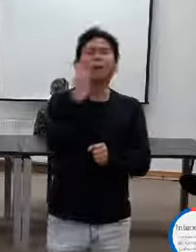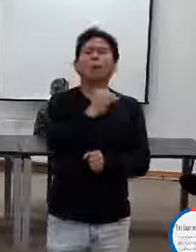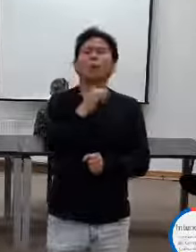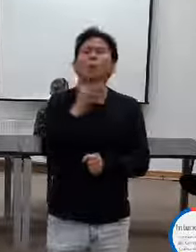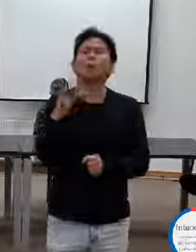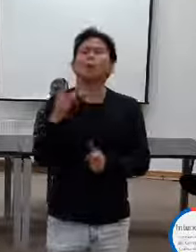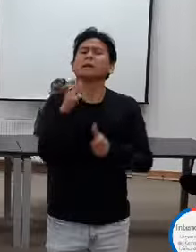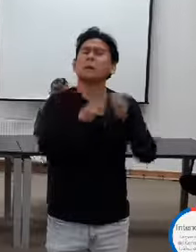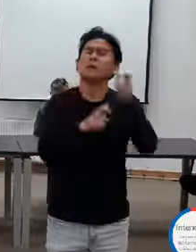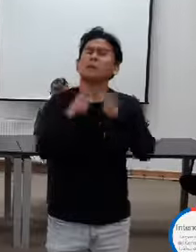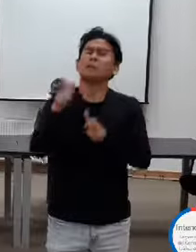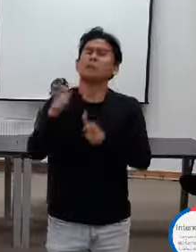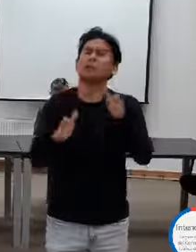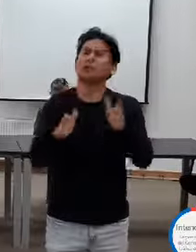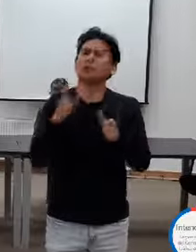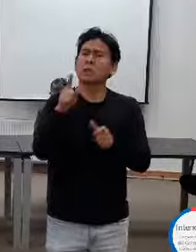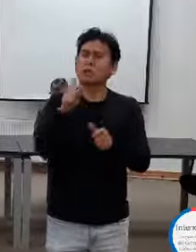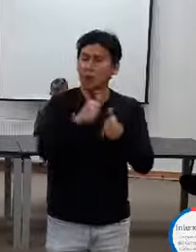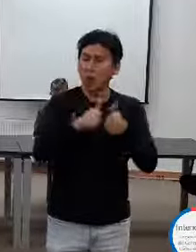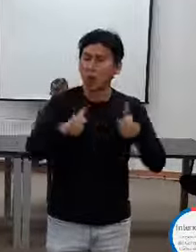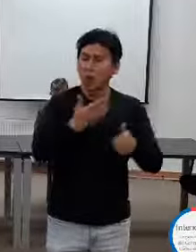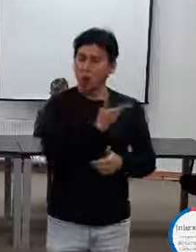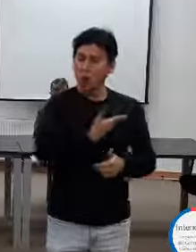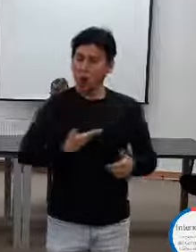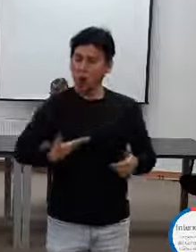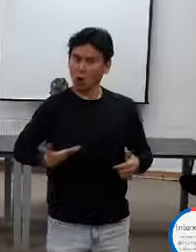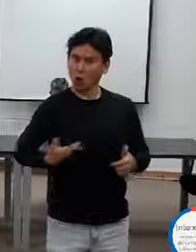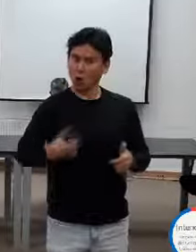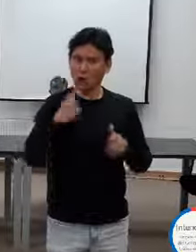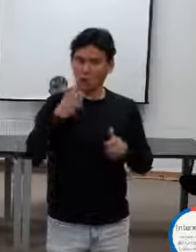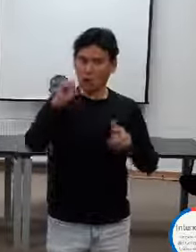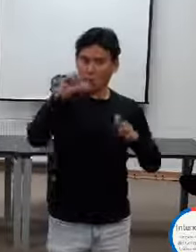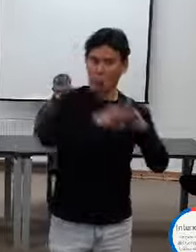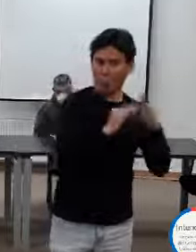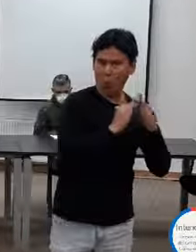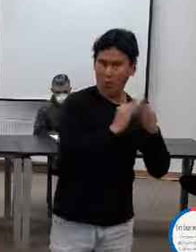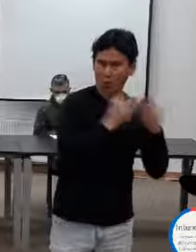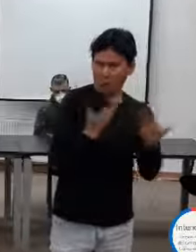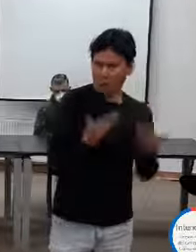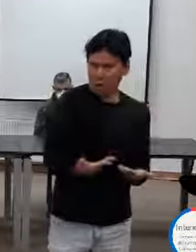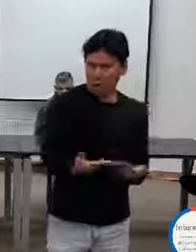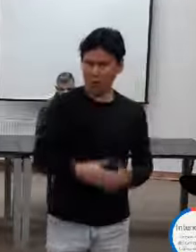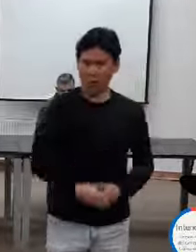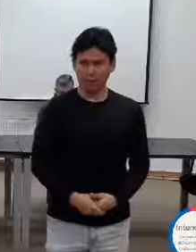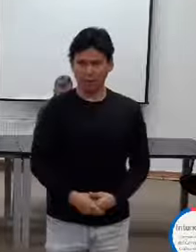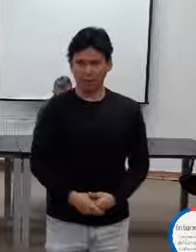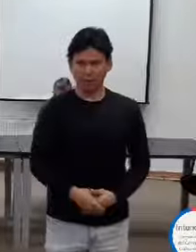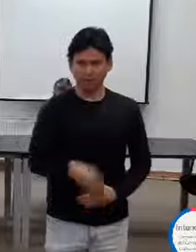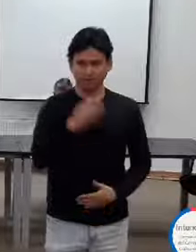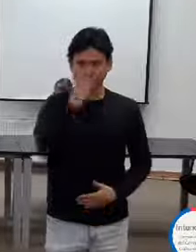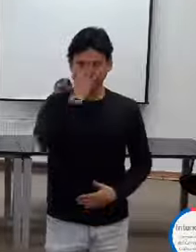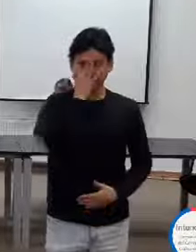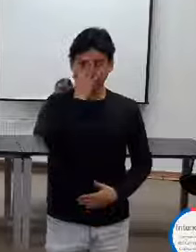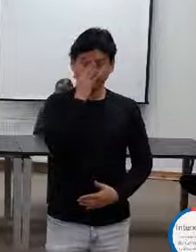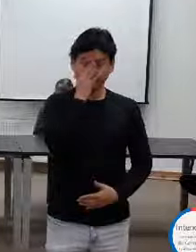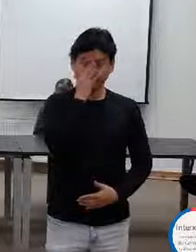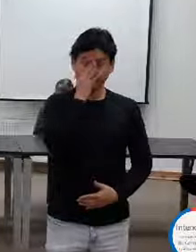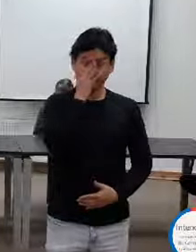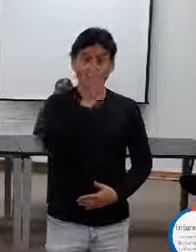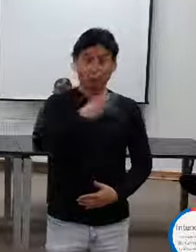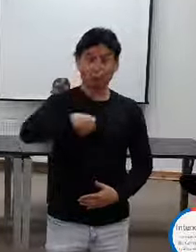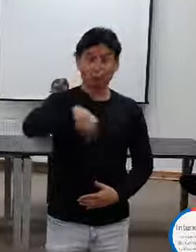gabinete están en cuarentena? Es decir, ¿cuántas autoridades de gobierno están en cuarentena en estos momentos? A ver, nosotros